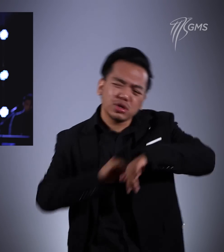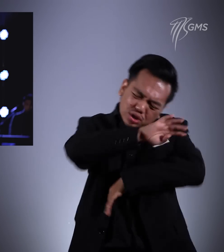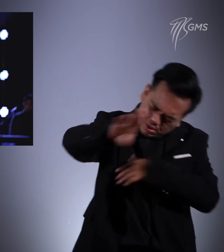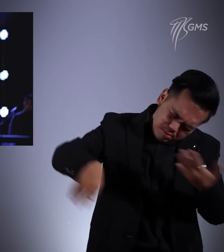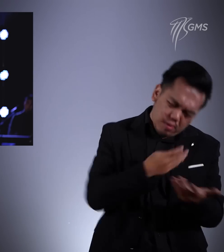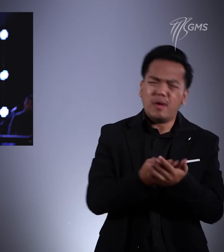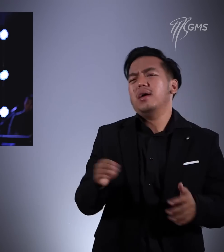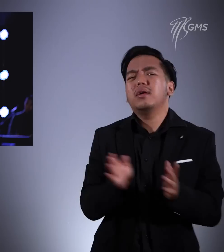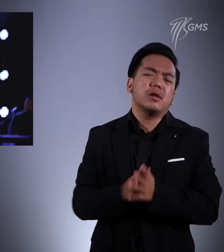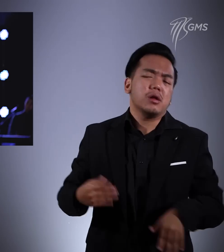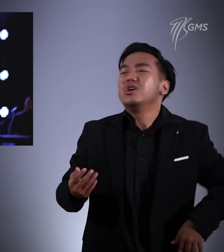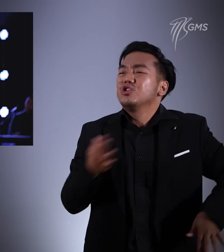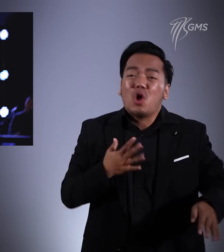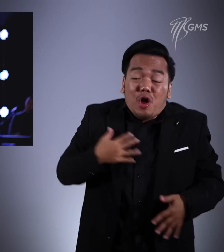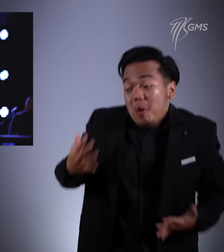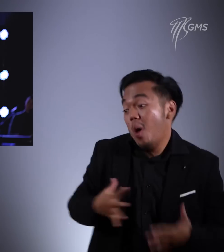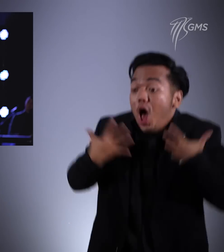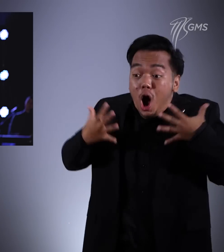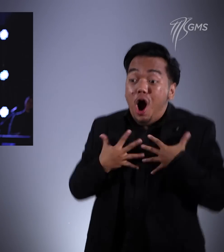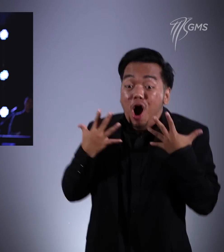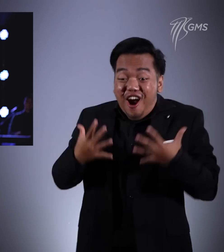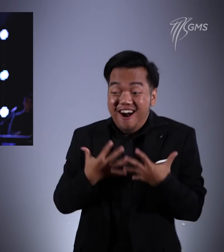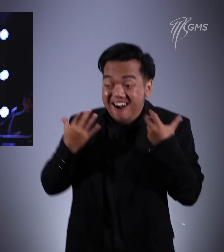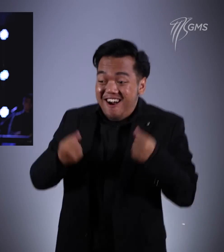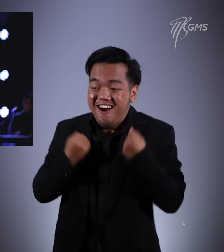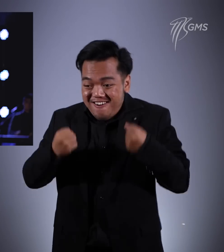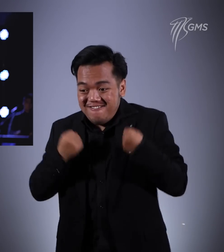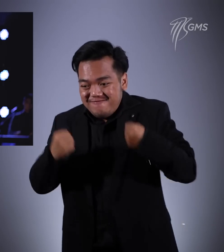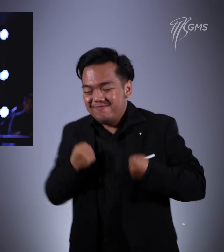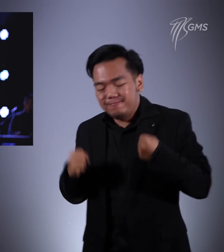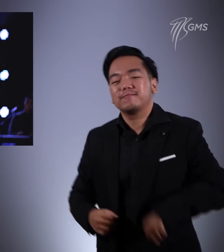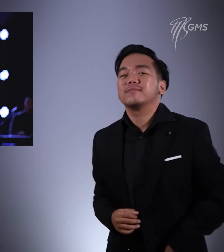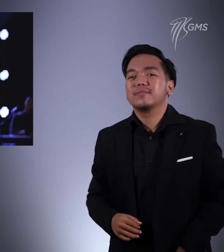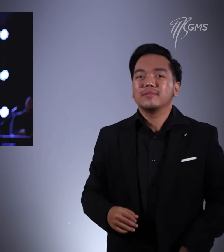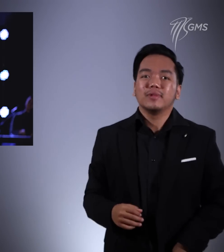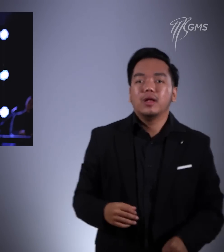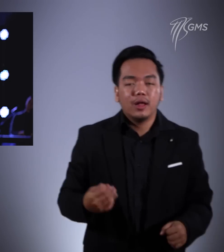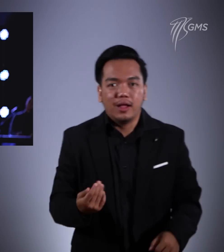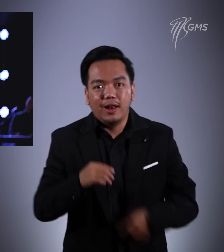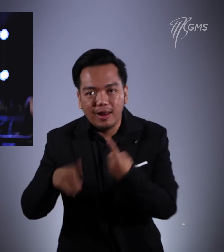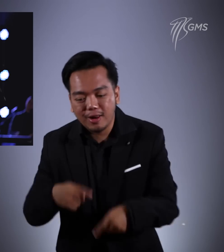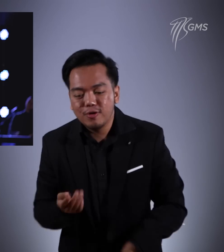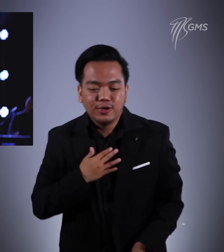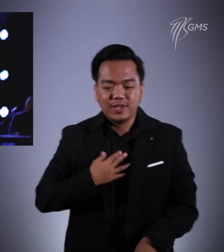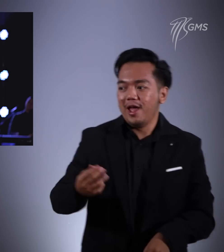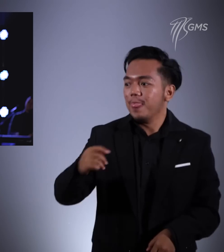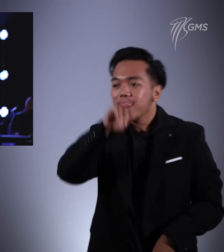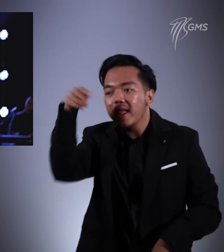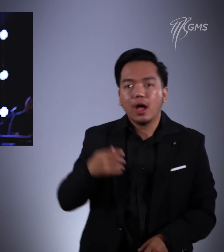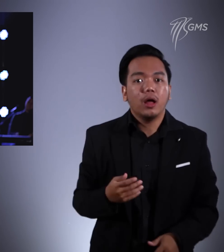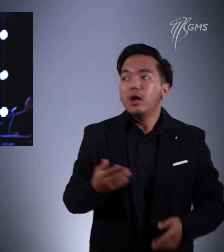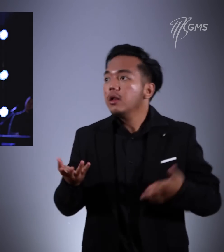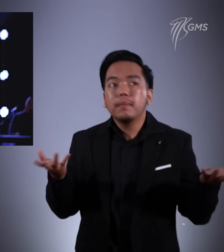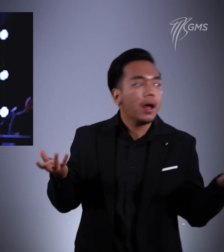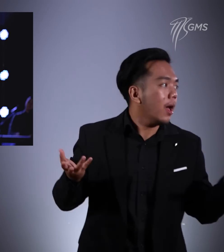saya berapi-api, hati saya membara. Nah, saya sekarang tanya, di mana masalah tadi yang saya taruh di lemari itu? Saya keluarkan dari doa saya